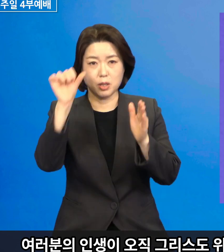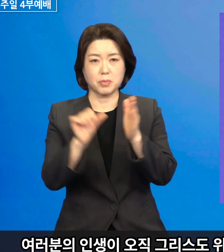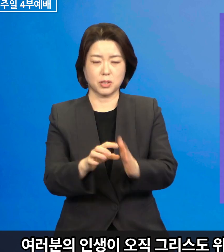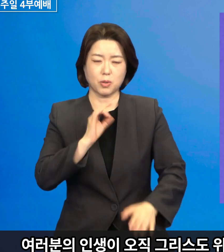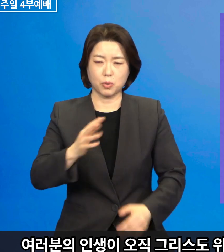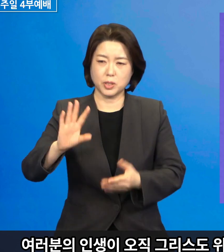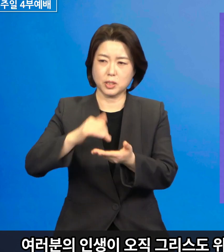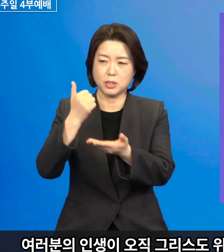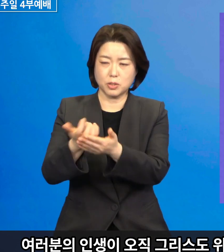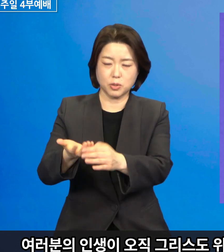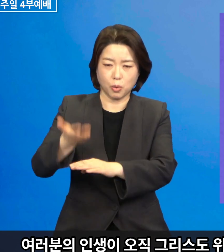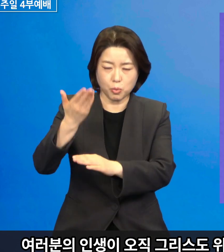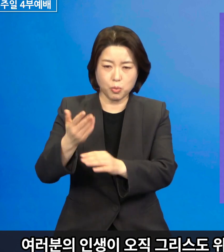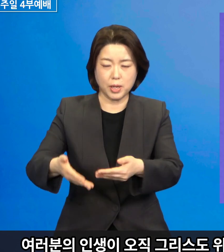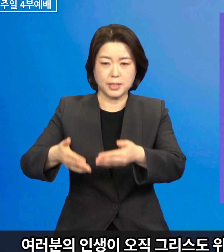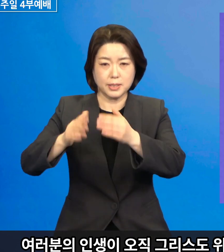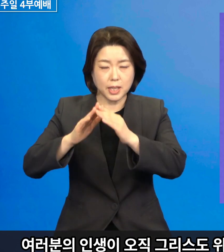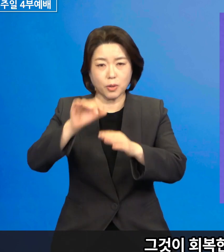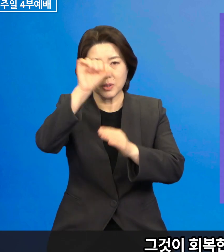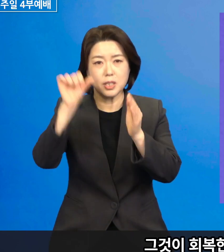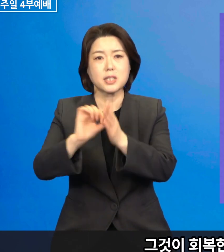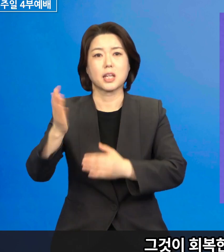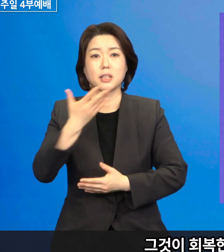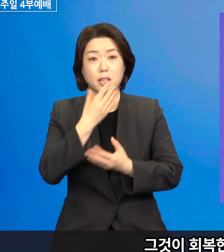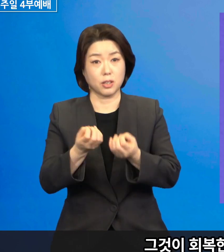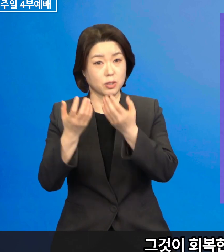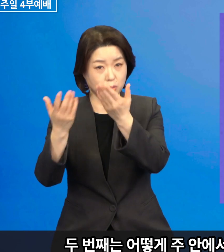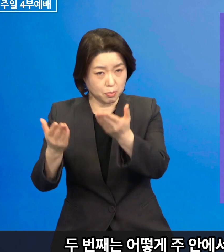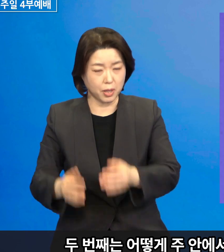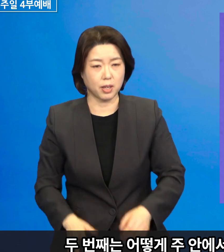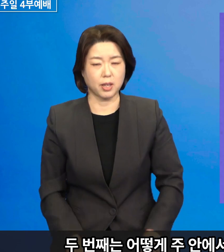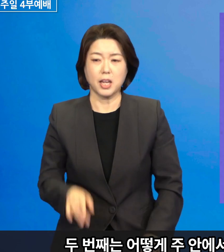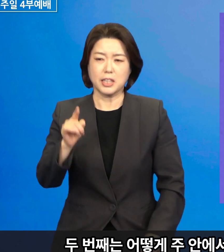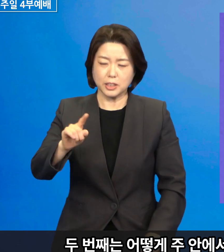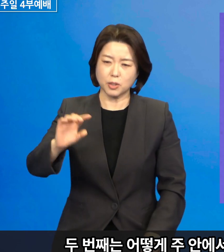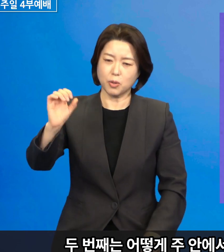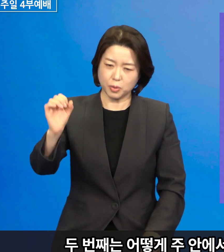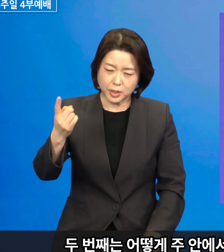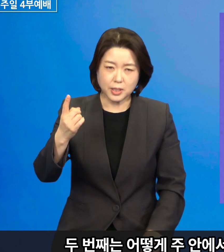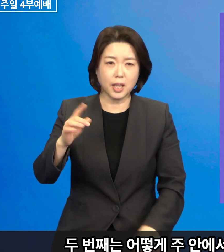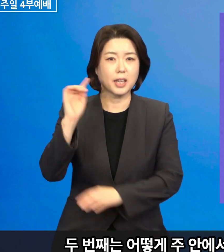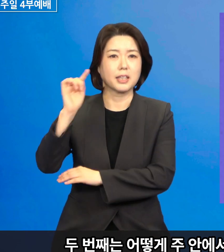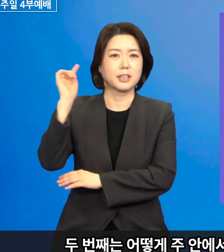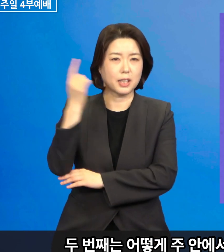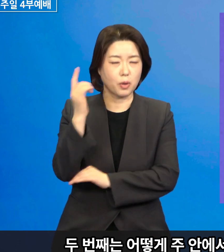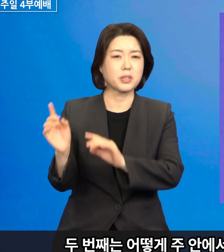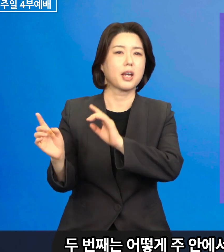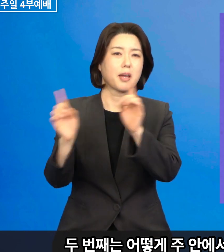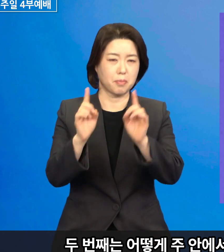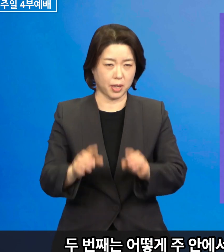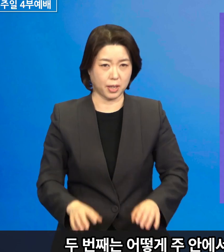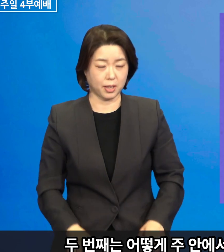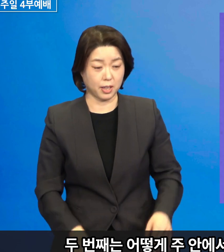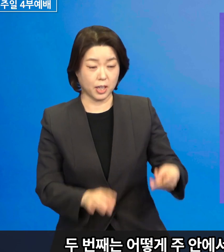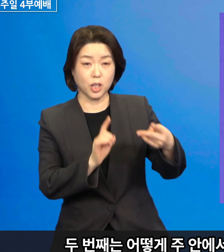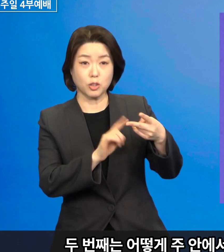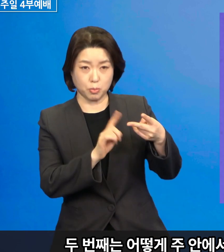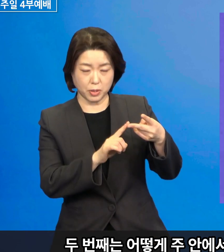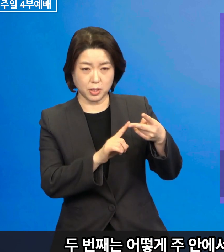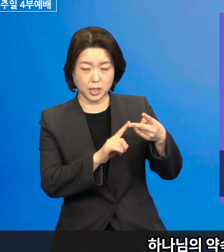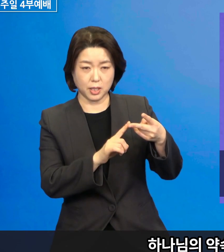그리스도 위에 세워진 인생이 되시기를 축복합니다. 그것이 회복한 거예요. 첫 번째. 두 번째는 어떻게 주 안에서 힘을 얻고 회복으로